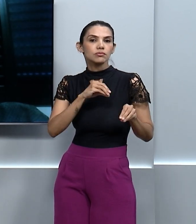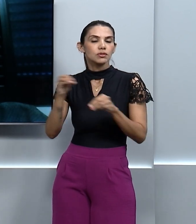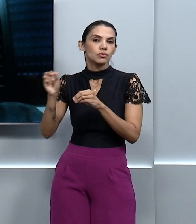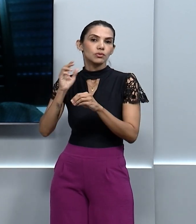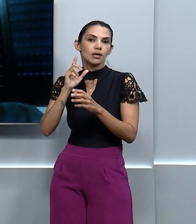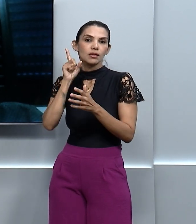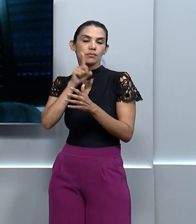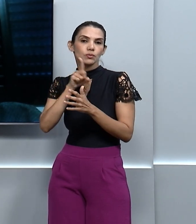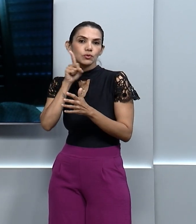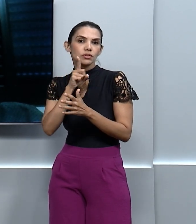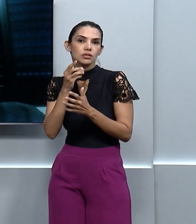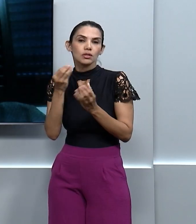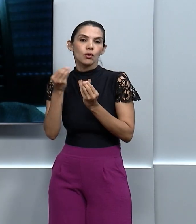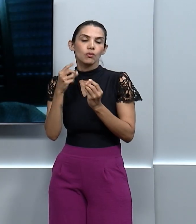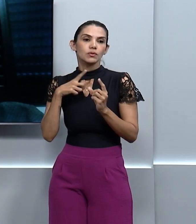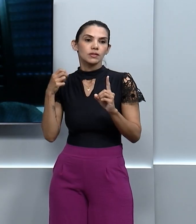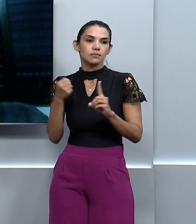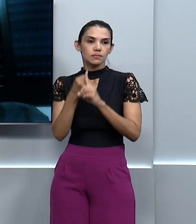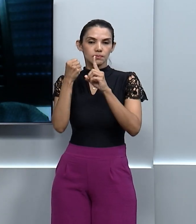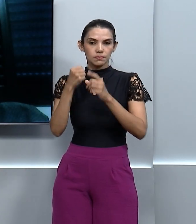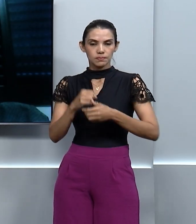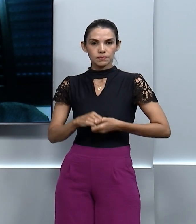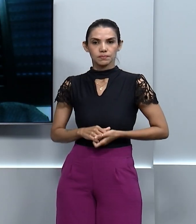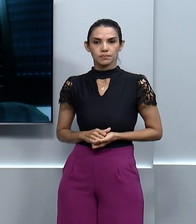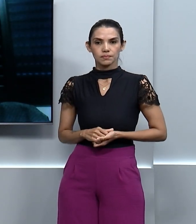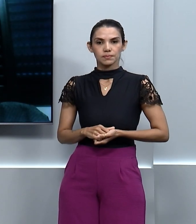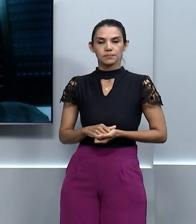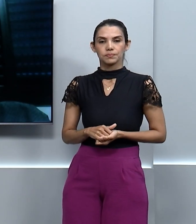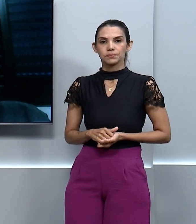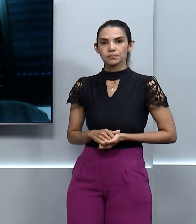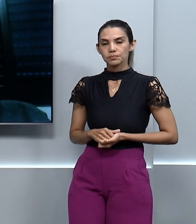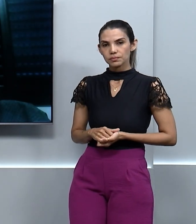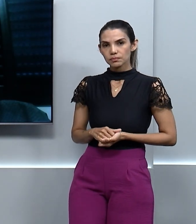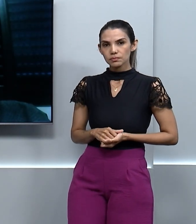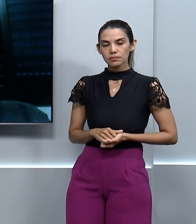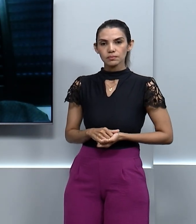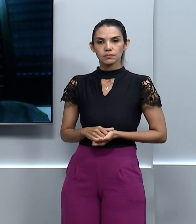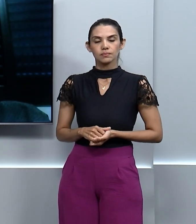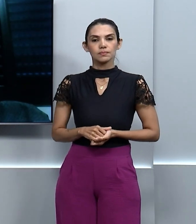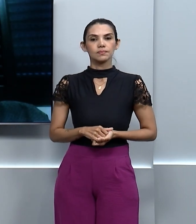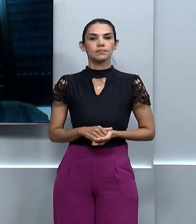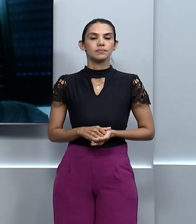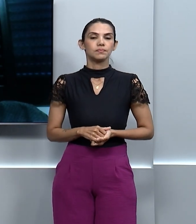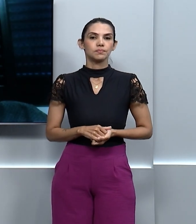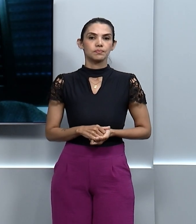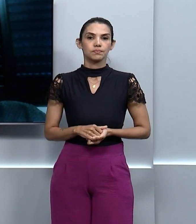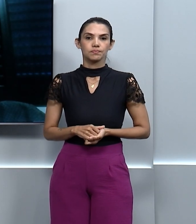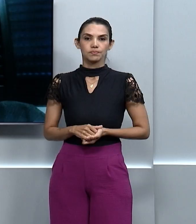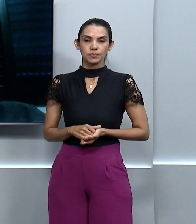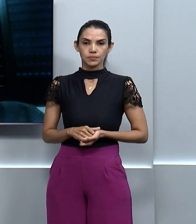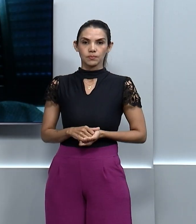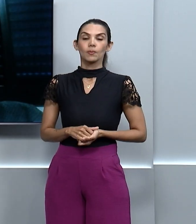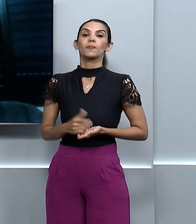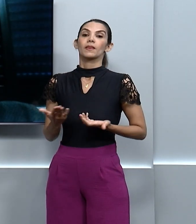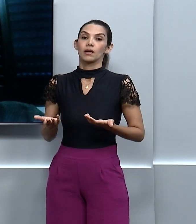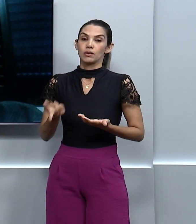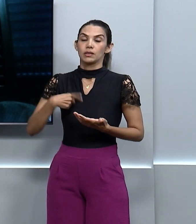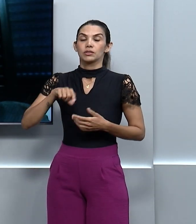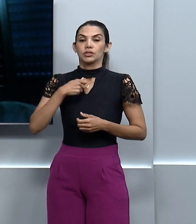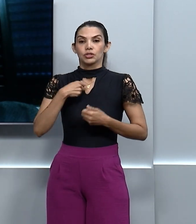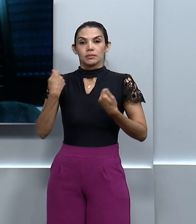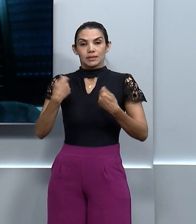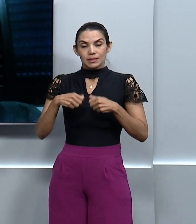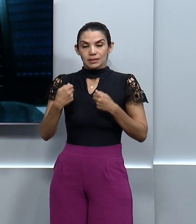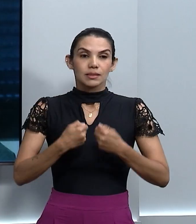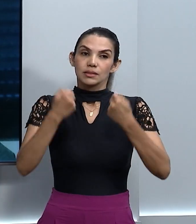pessoas que pensam em migrar para os Estados Unidos? Bom, primeiramente, acho que é importante a gente destacar